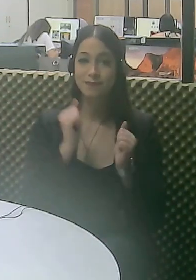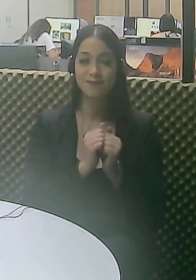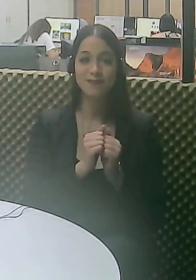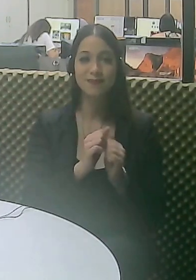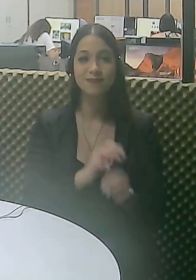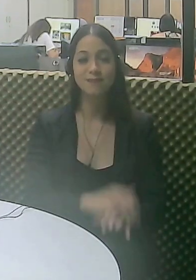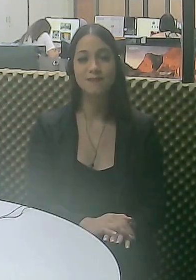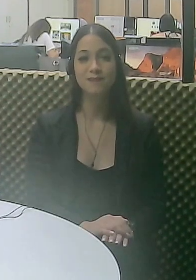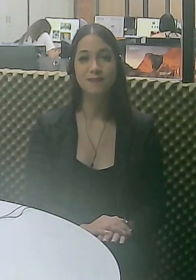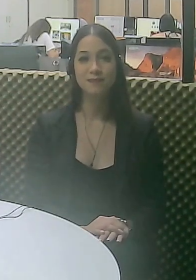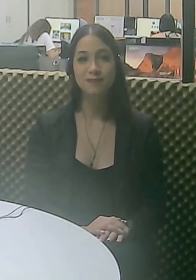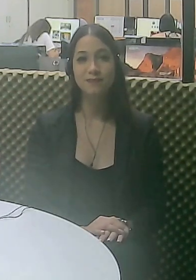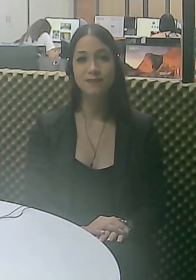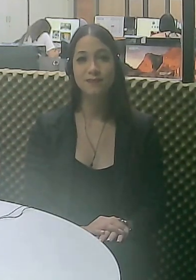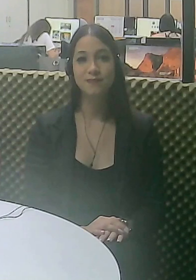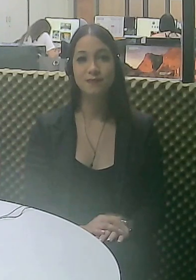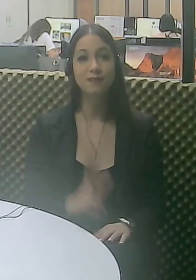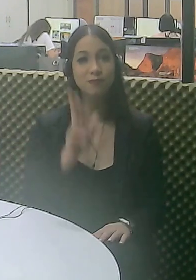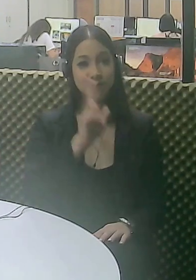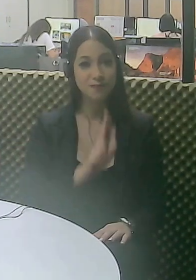Vem com a gente!